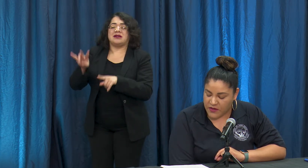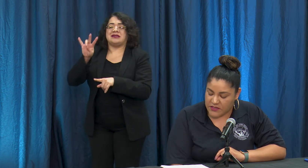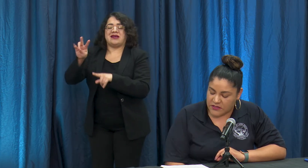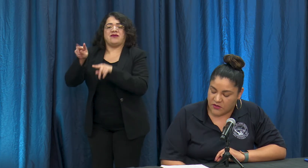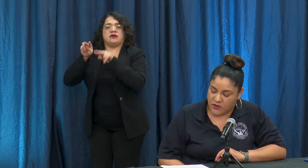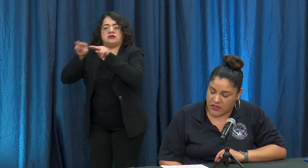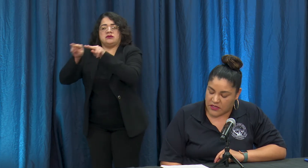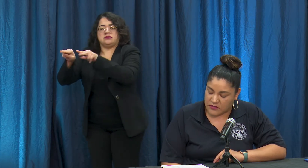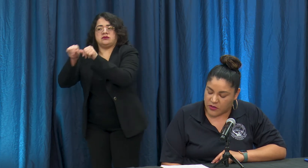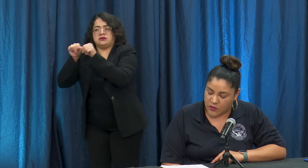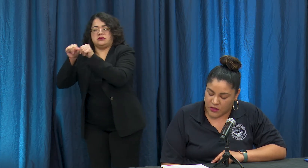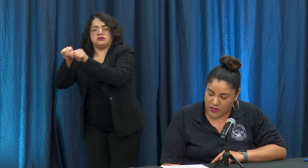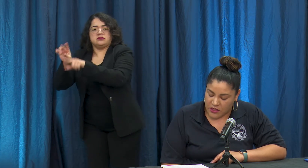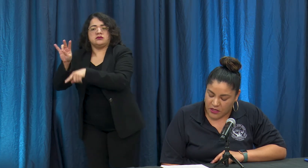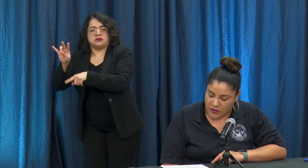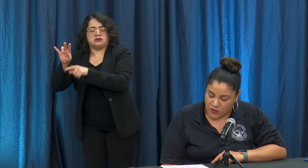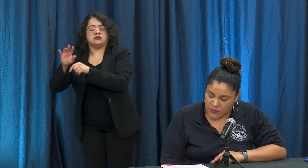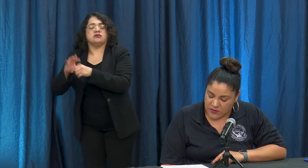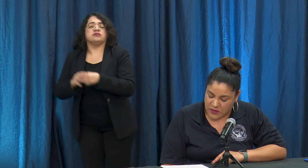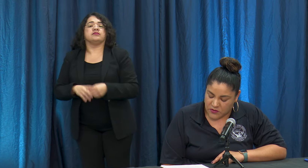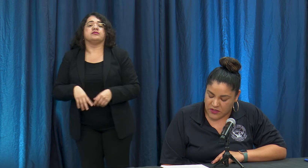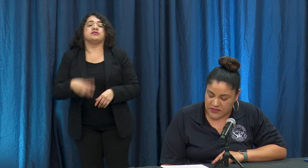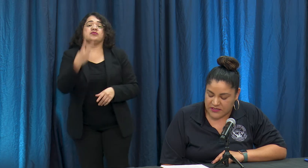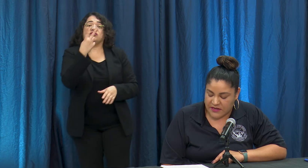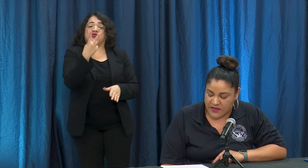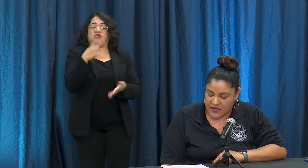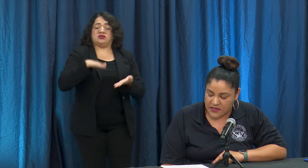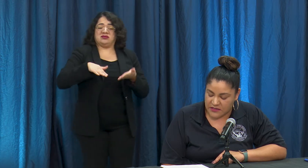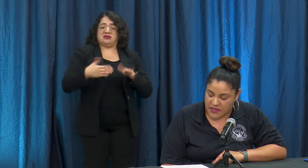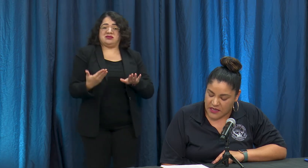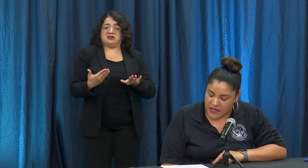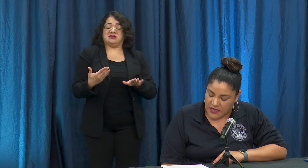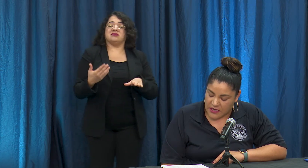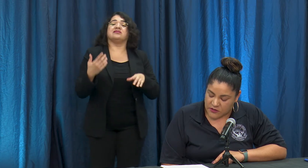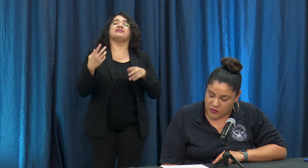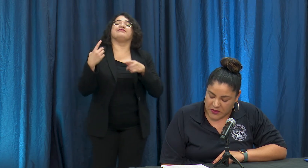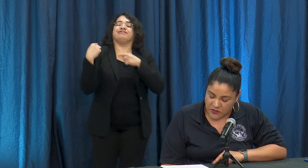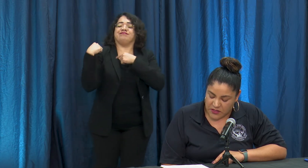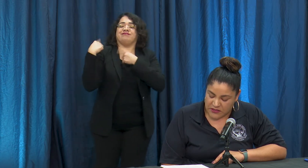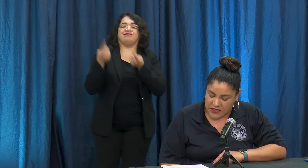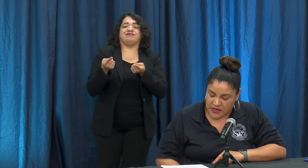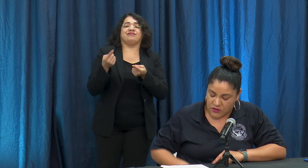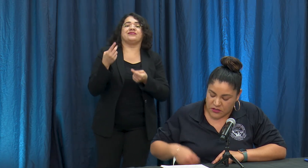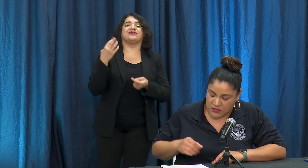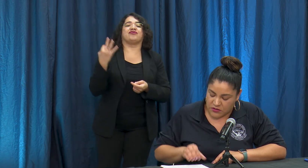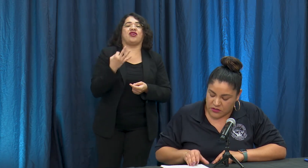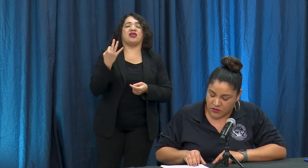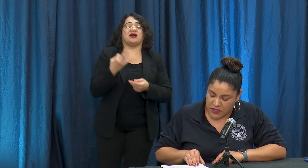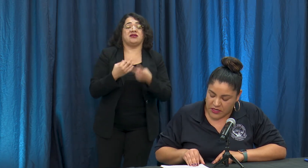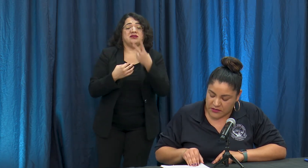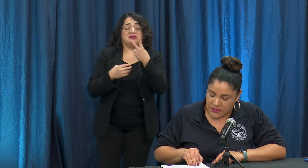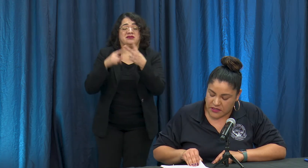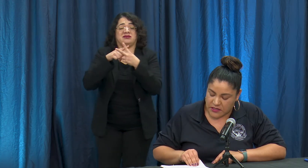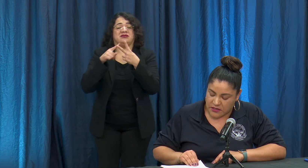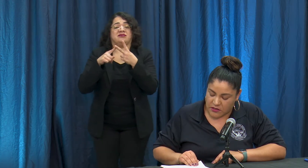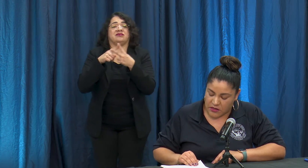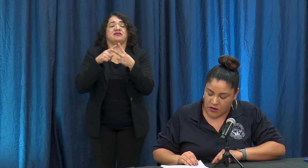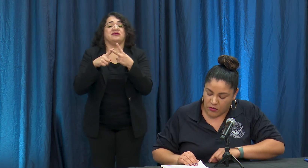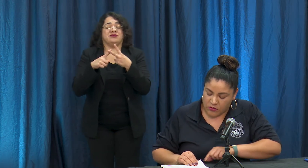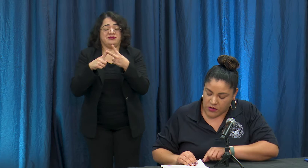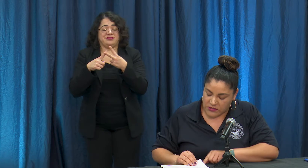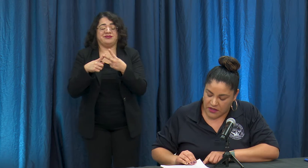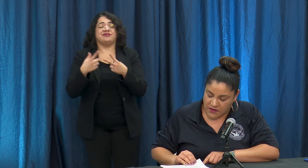han fallecido y esto incluye 2 más personas desde el viernes y las 2 personas tenían condiciones crónicas